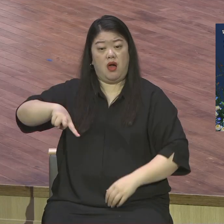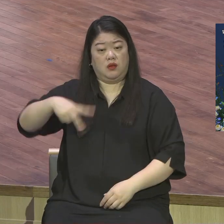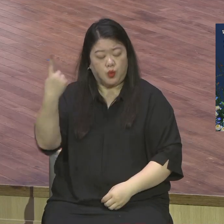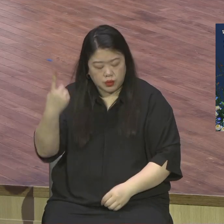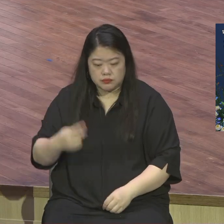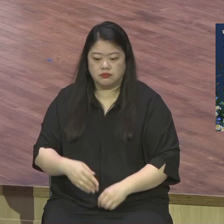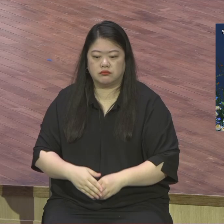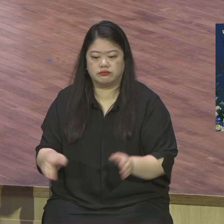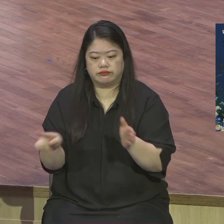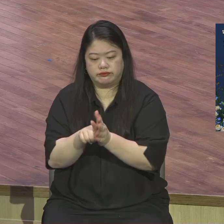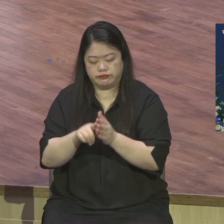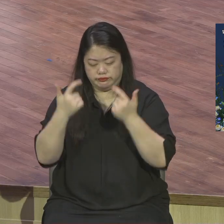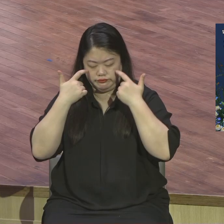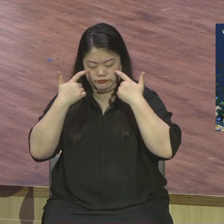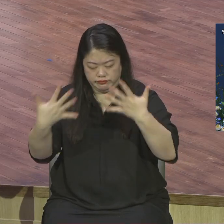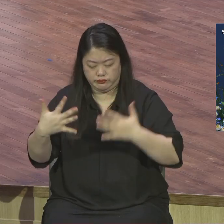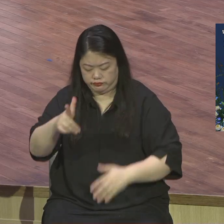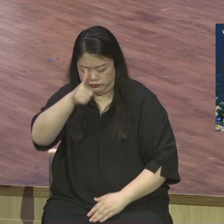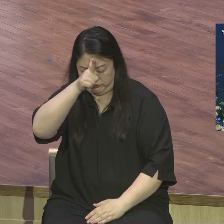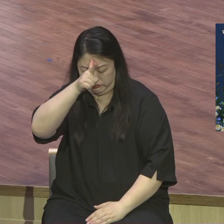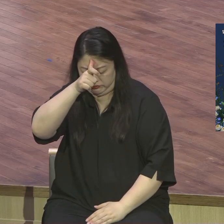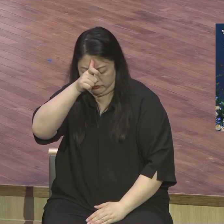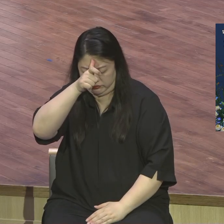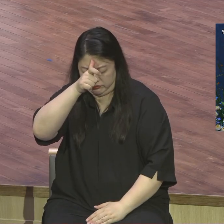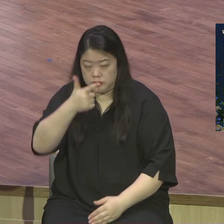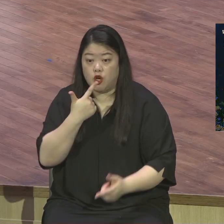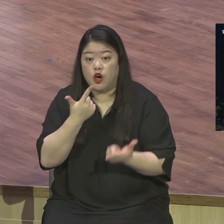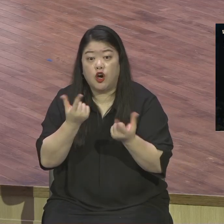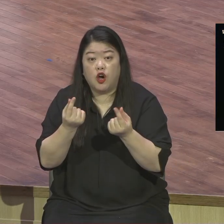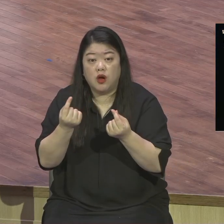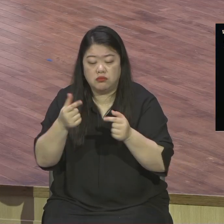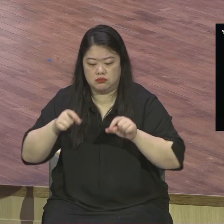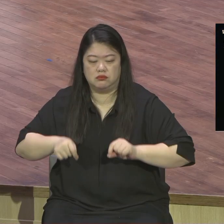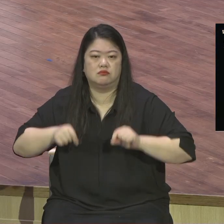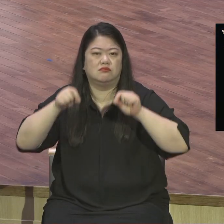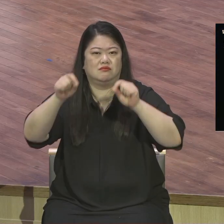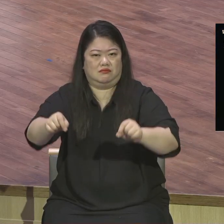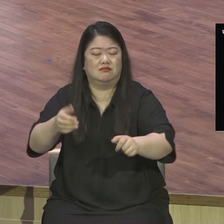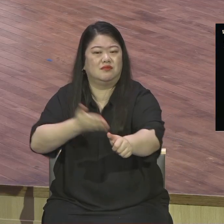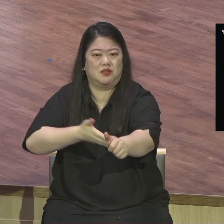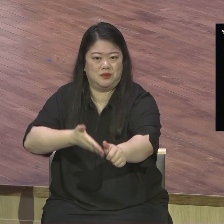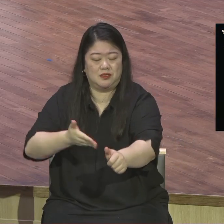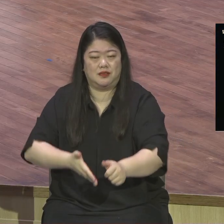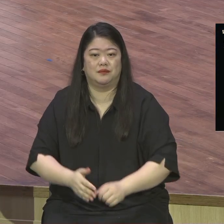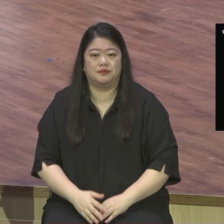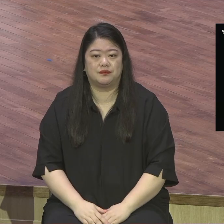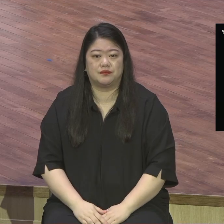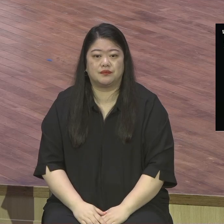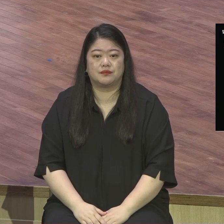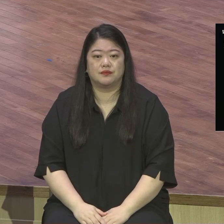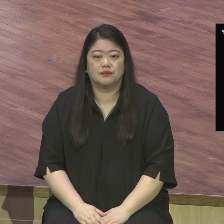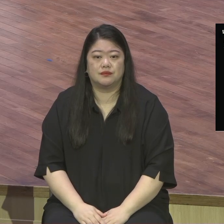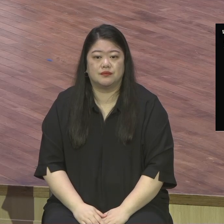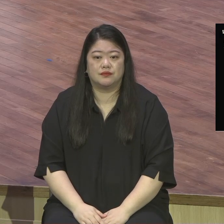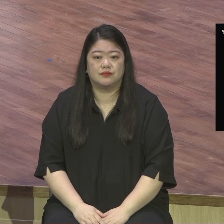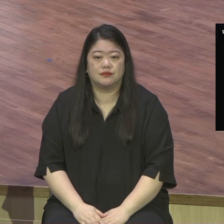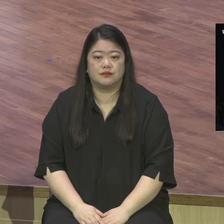복음을 회복하는 복음을 증거하는 그런 기회를 삼으시 바랍니다 그렇게 하세요 제가 그랬잖아요